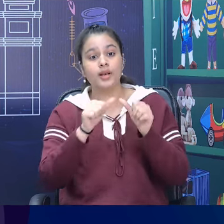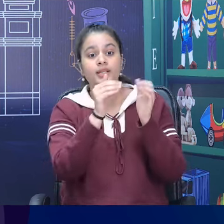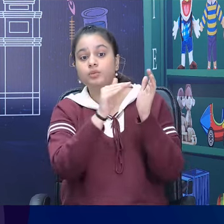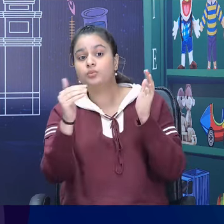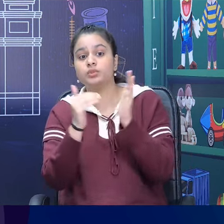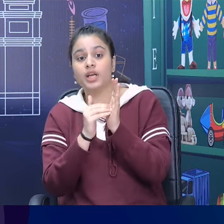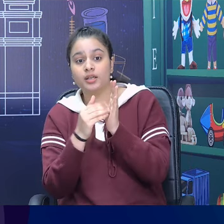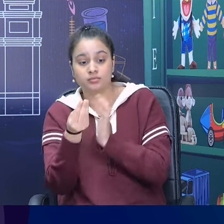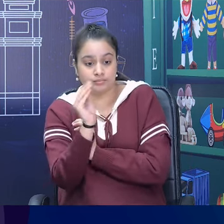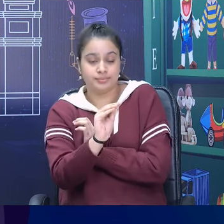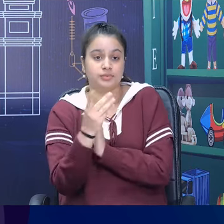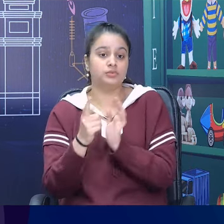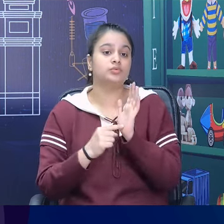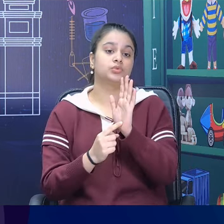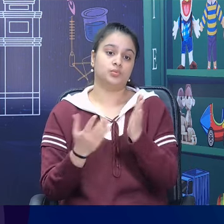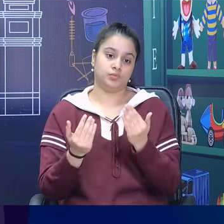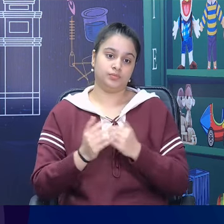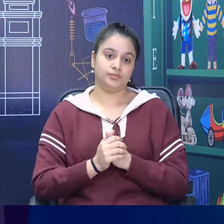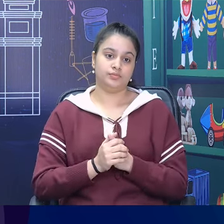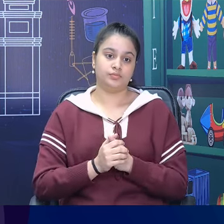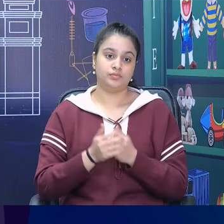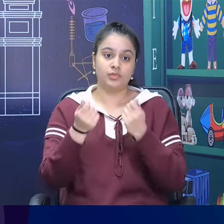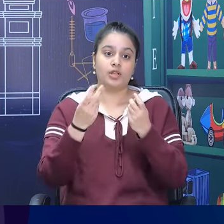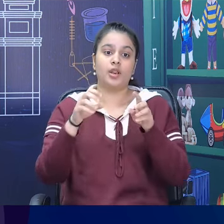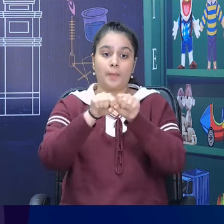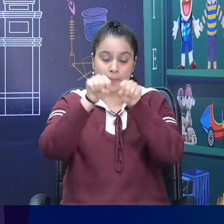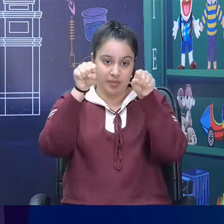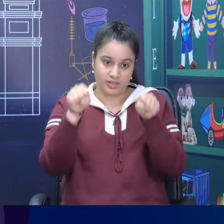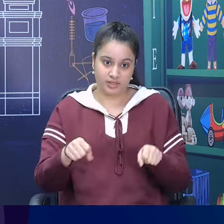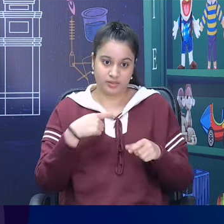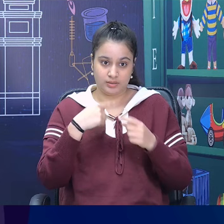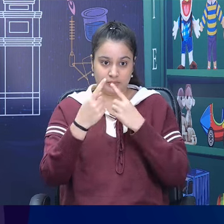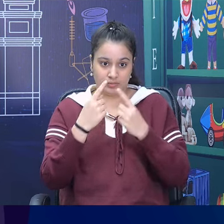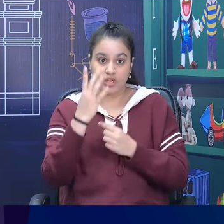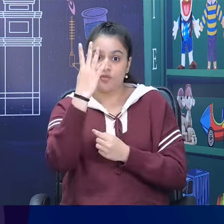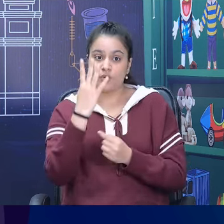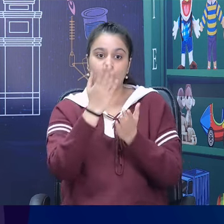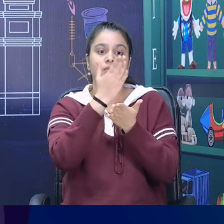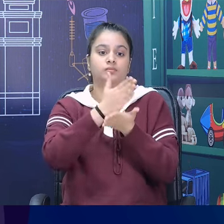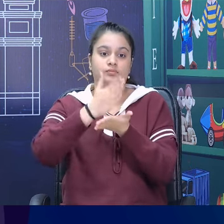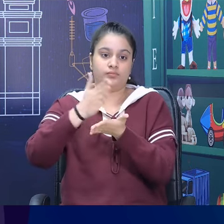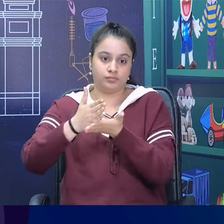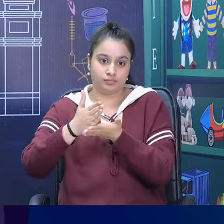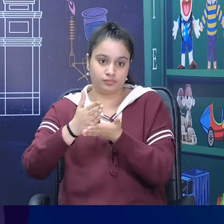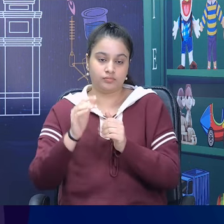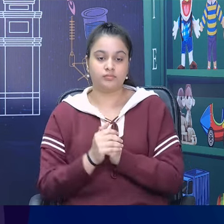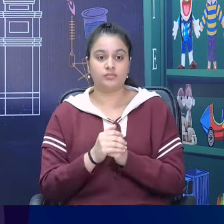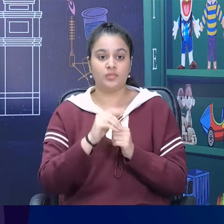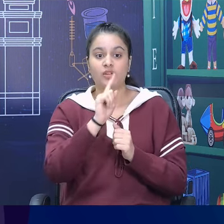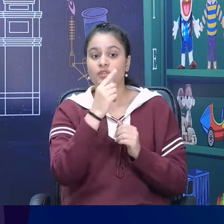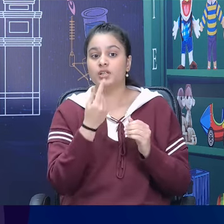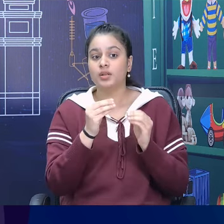पढ़ने की कोशिश करते हैं तो नंबर सिस्टम की जब हम बात करते हैं तो हमें बेसिकली इसे फोर पार्ट में डिवाइड करा गया है जैसे कि बाइनरी नंबर